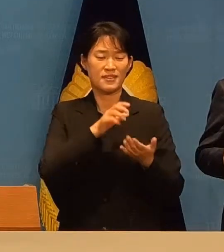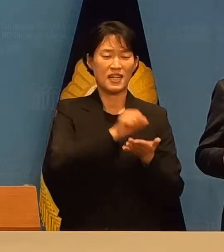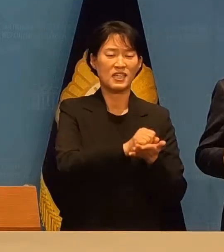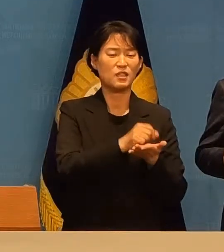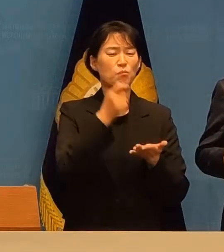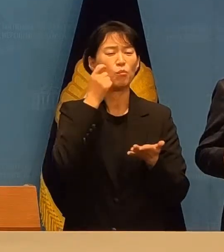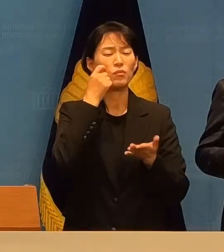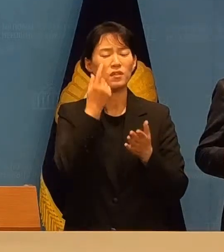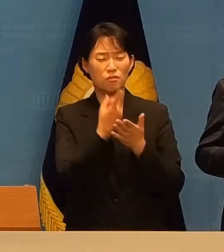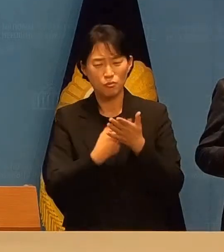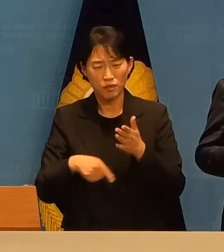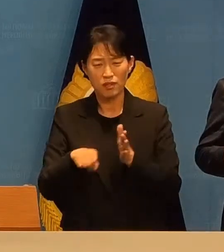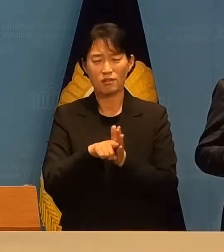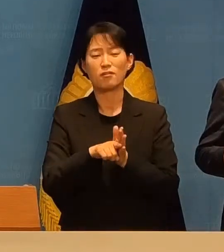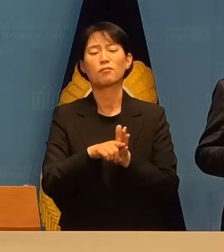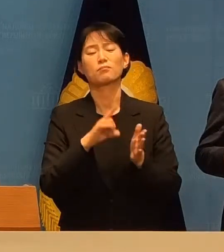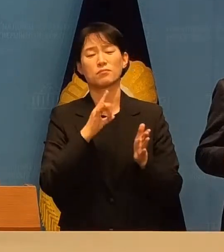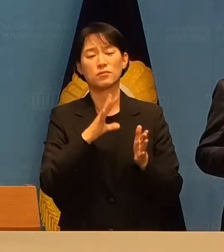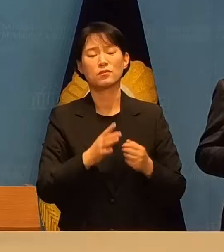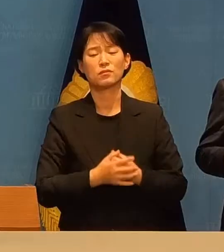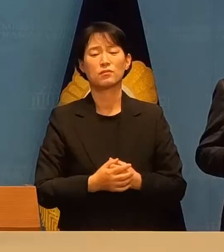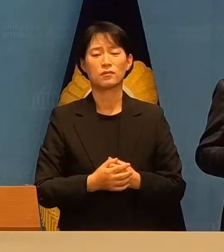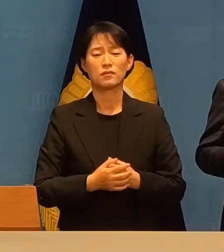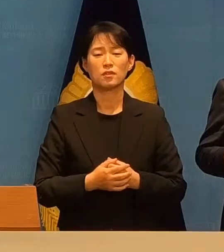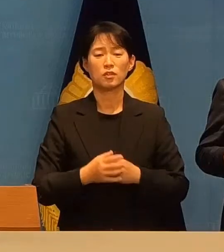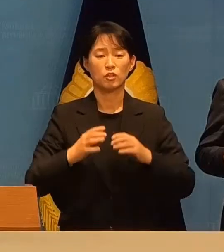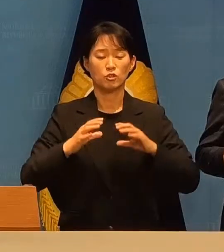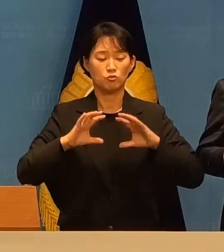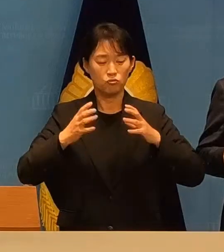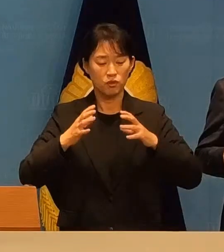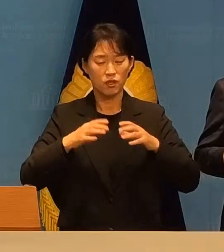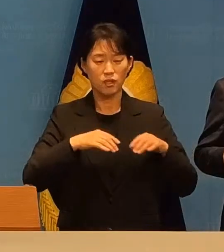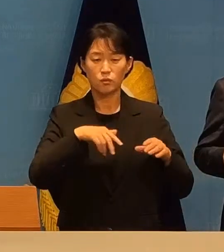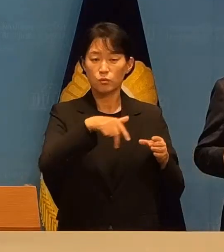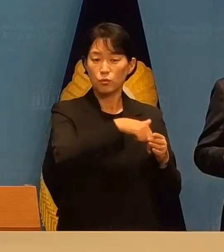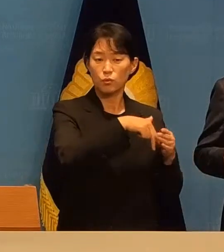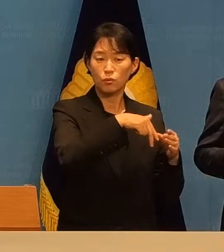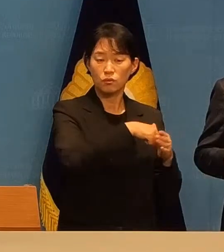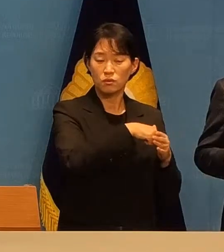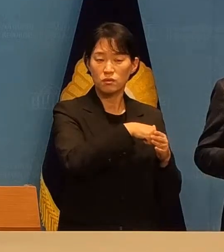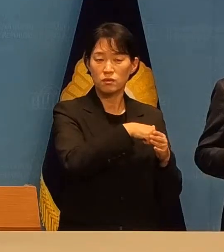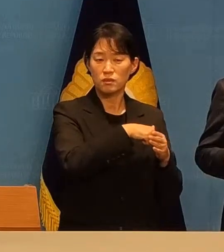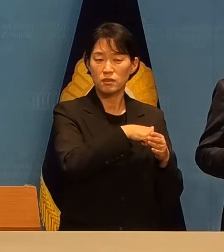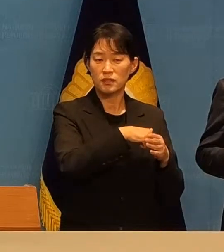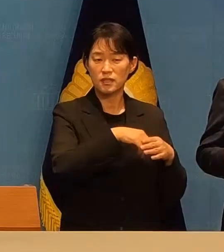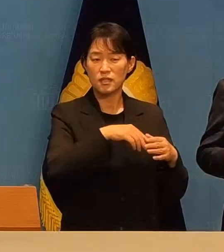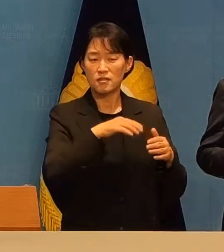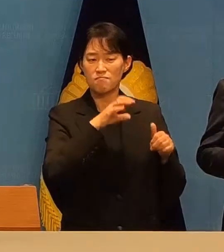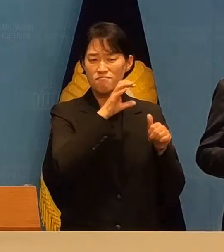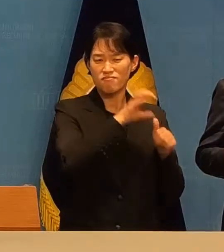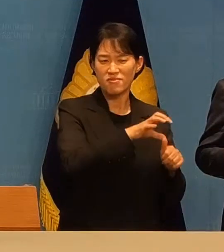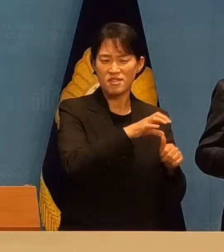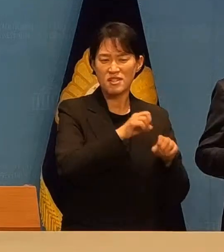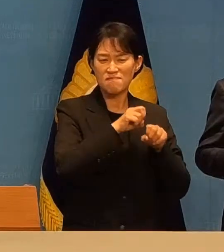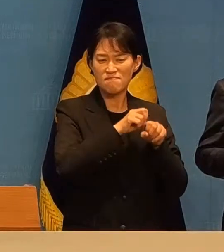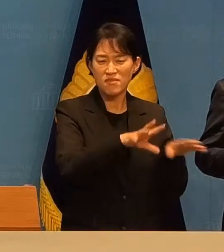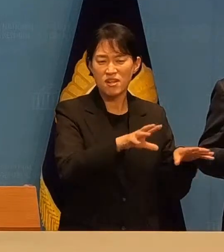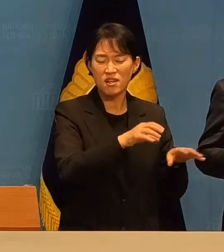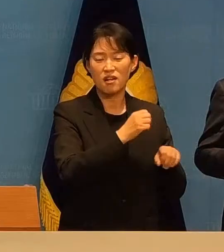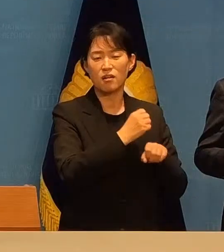위한 것이고, 국가가 종교를 규제하거나